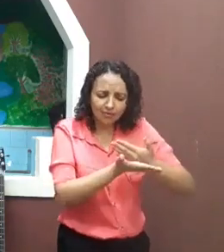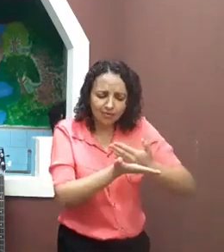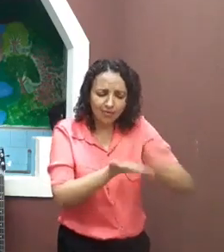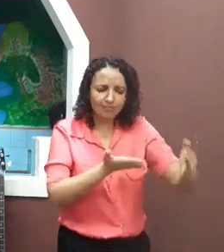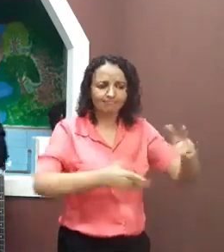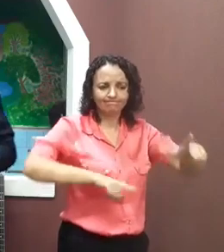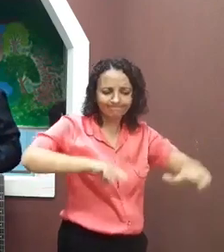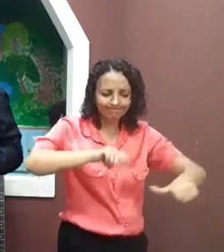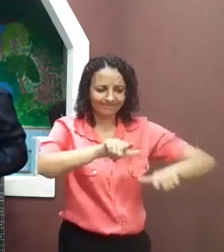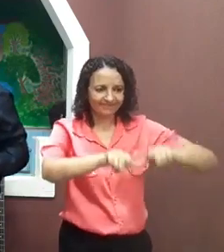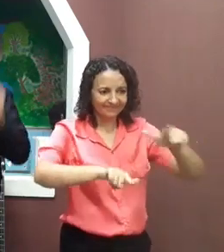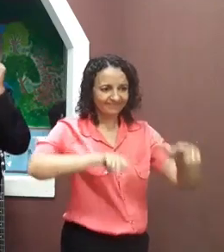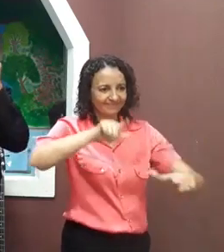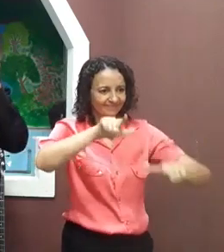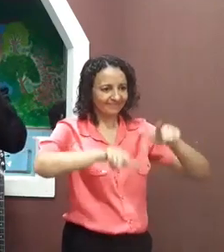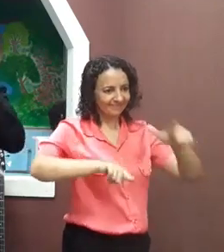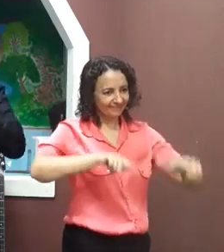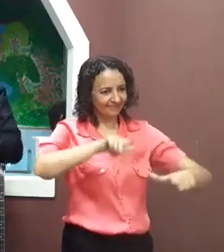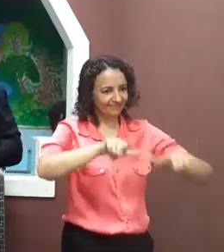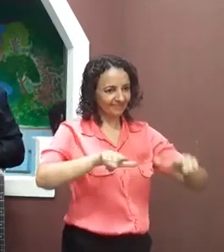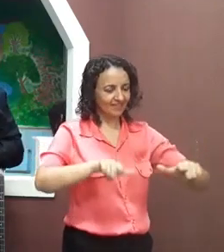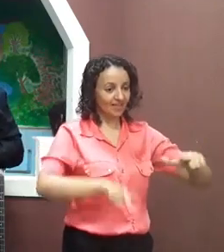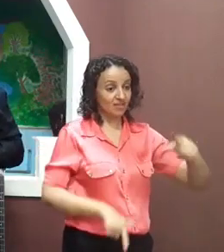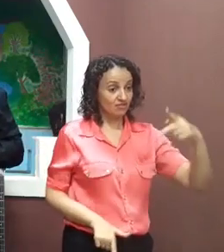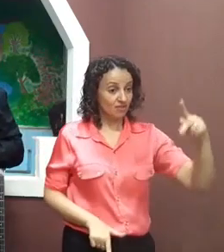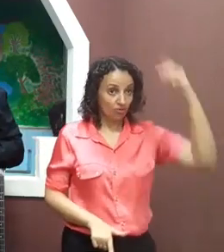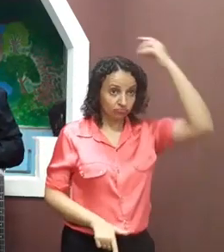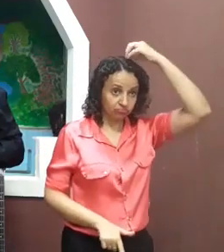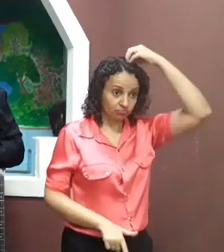dons e talentos. É aqui na igreja.